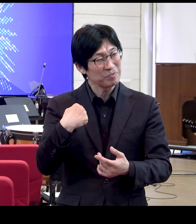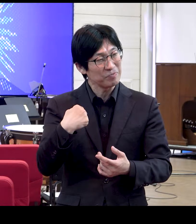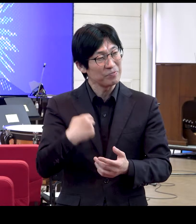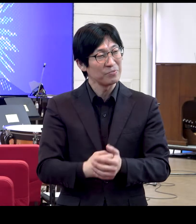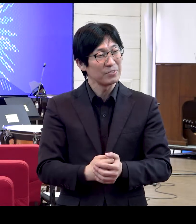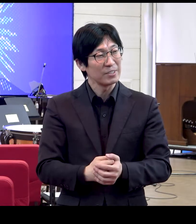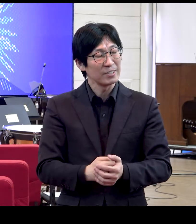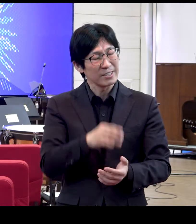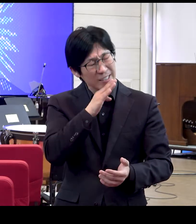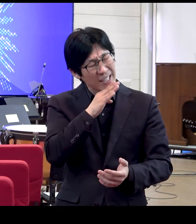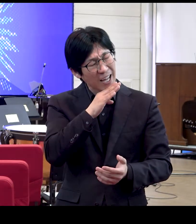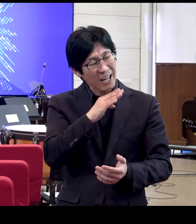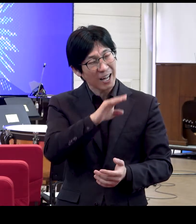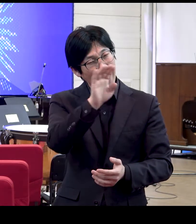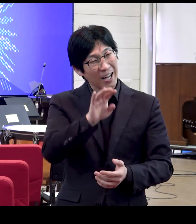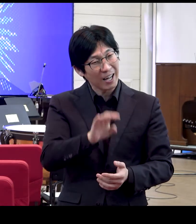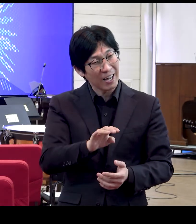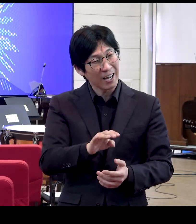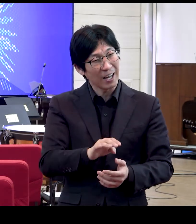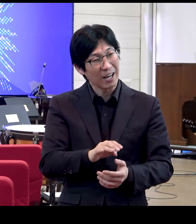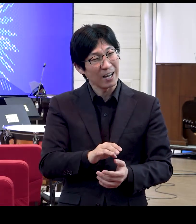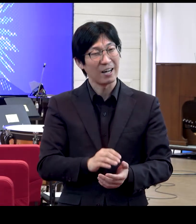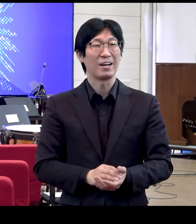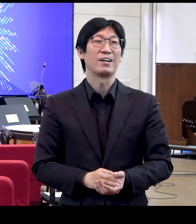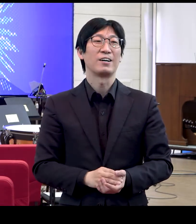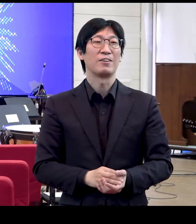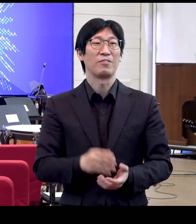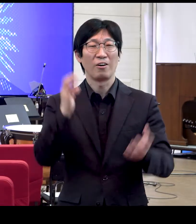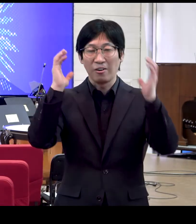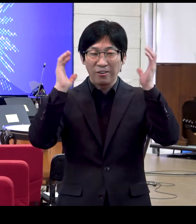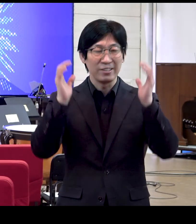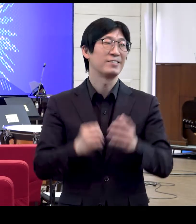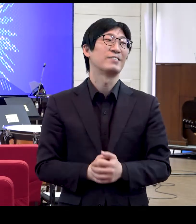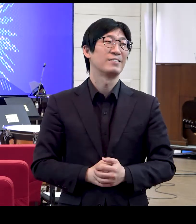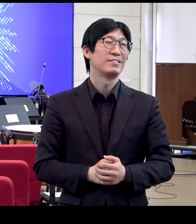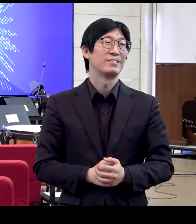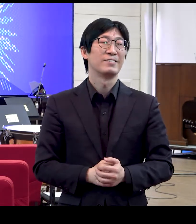어떤 사실로 받아들이기에는 좀 갈등스럽다 하는 혼란이 오기 시작하죠.